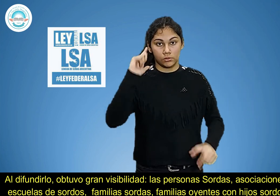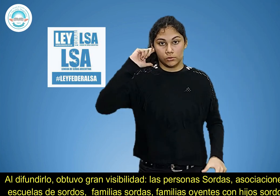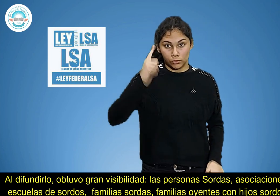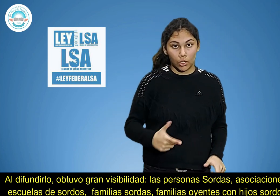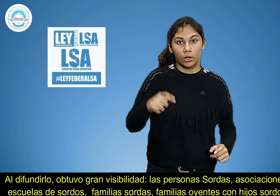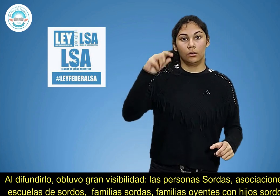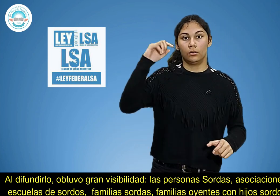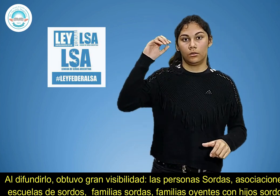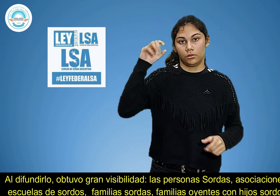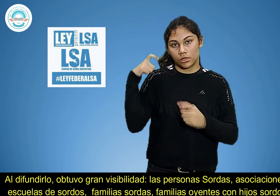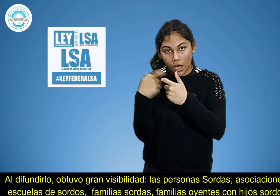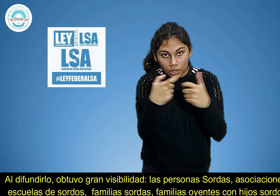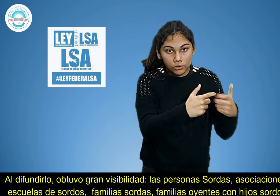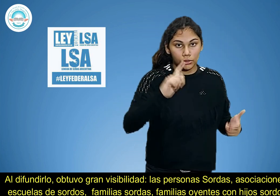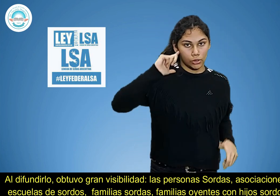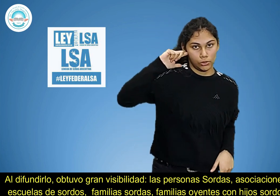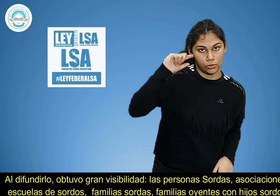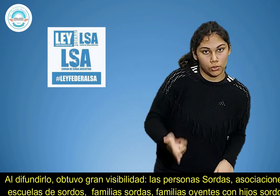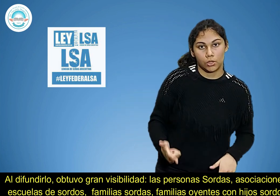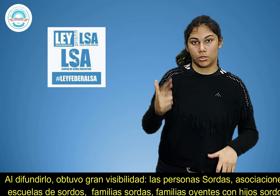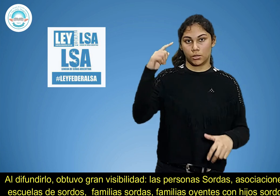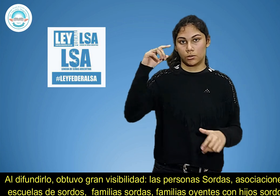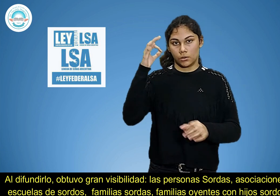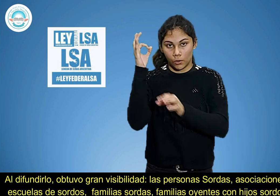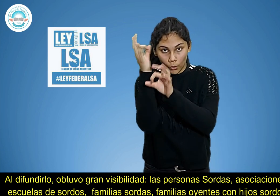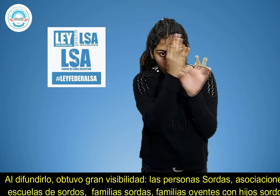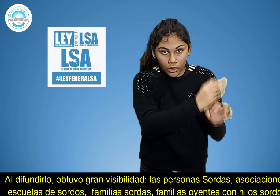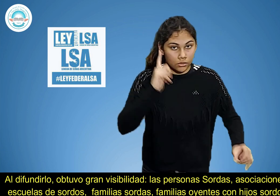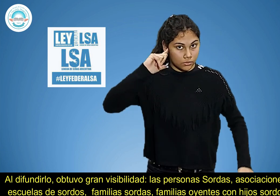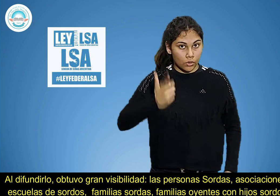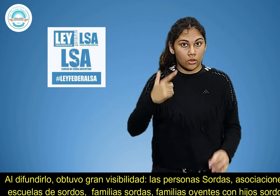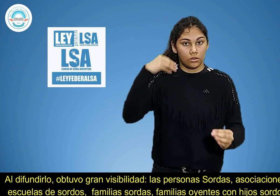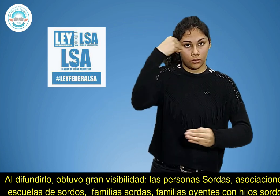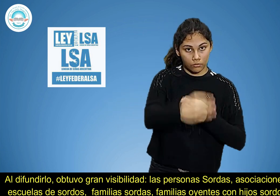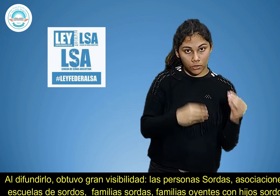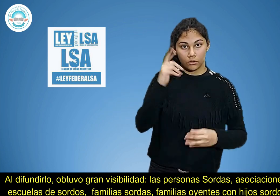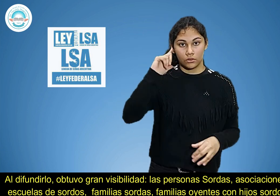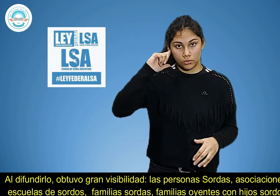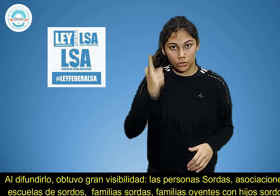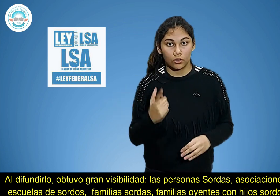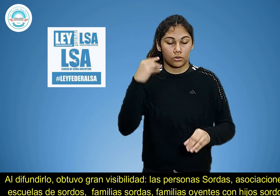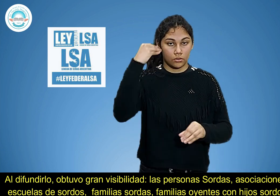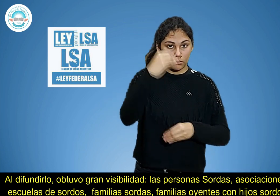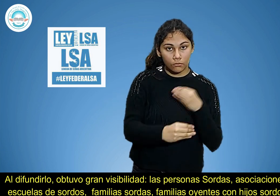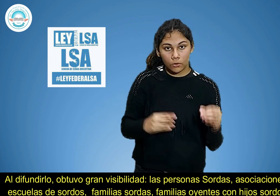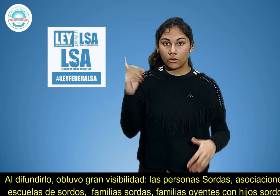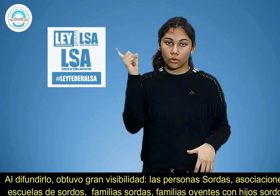Las personas sordas, asociaciones, escuelas de sordos, familias sordas,